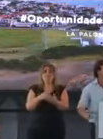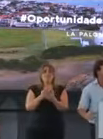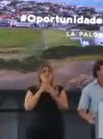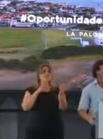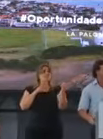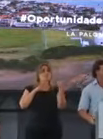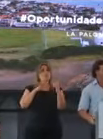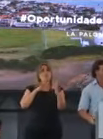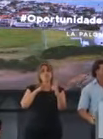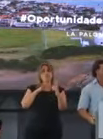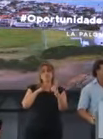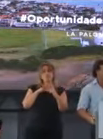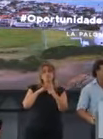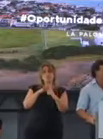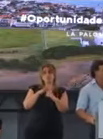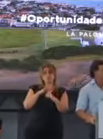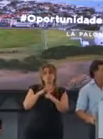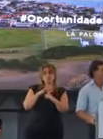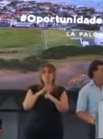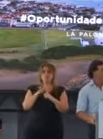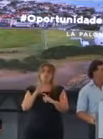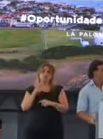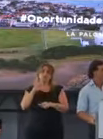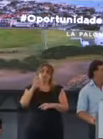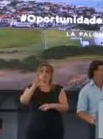inclusión y represión.